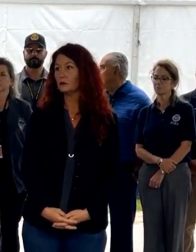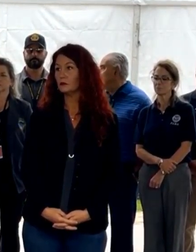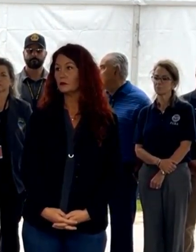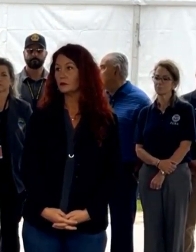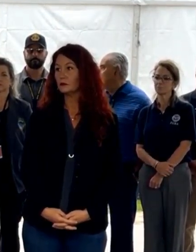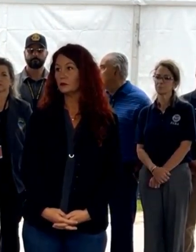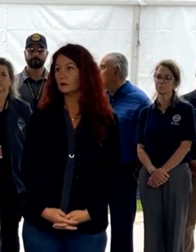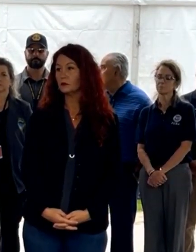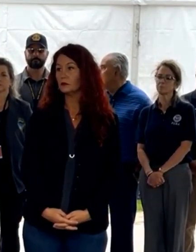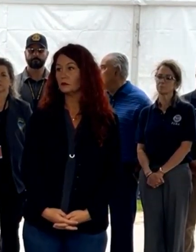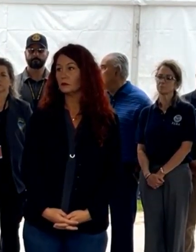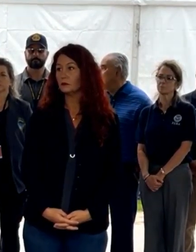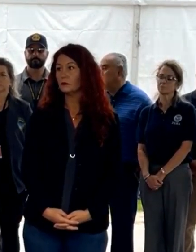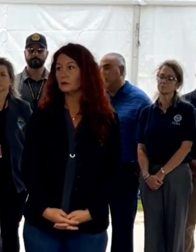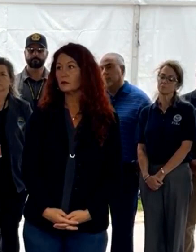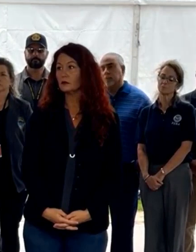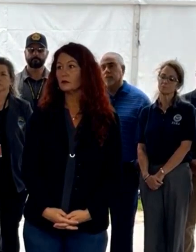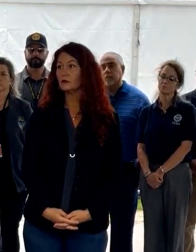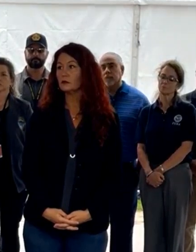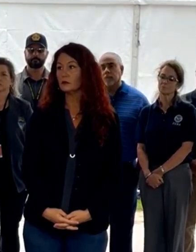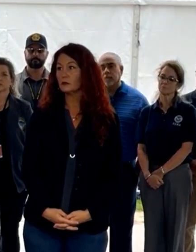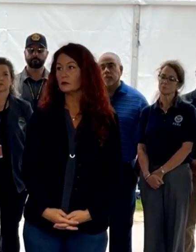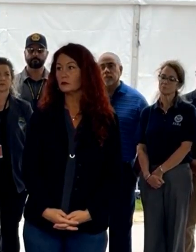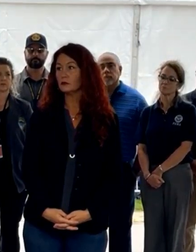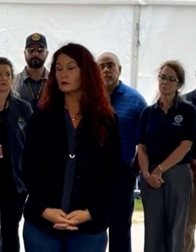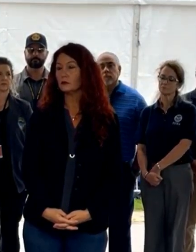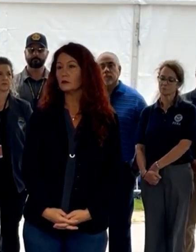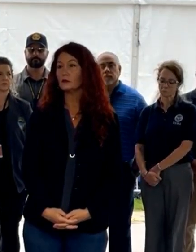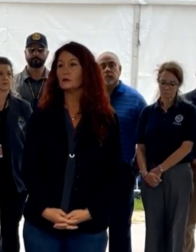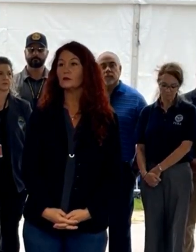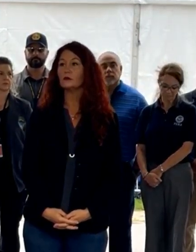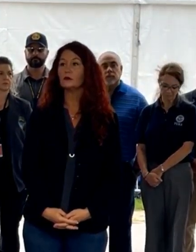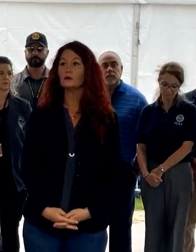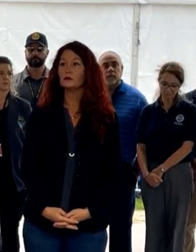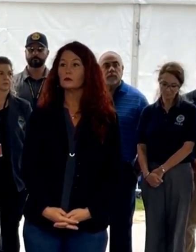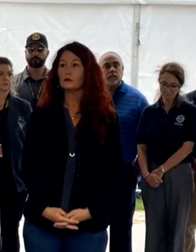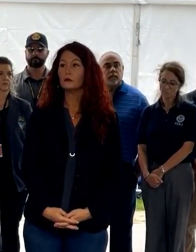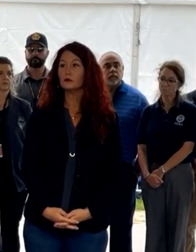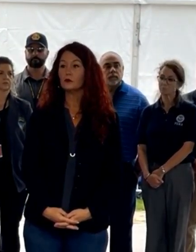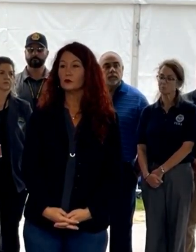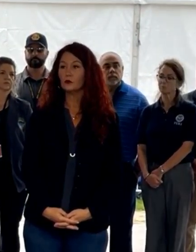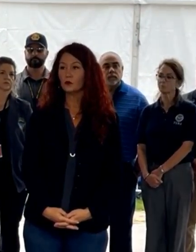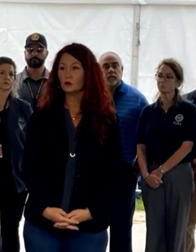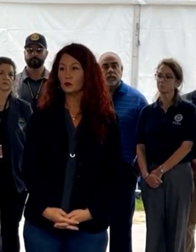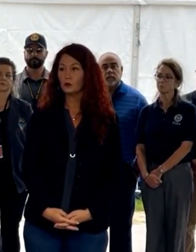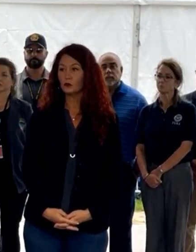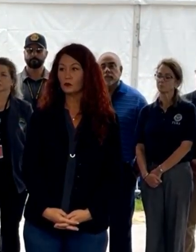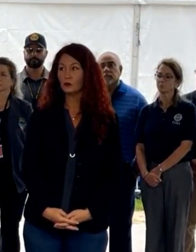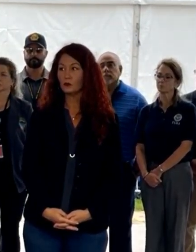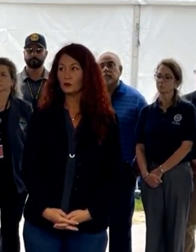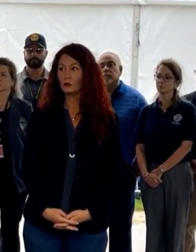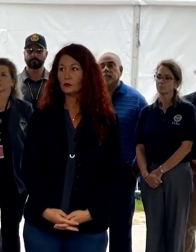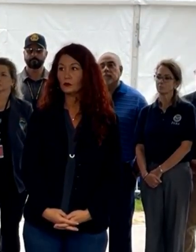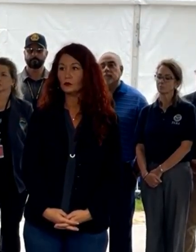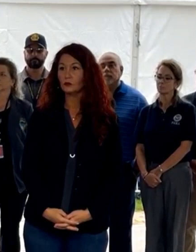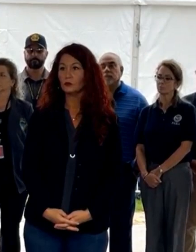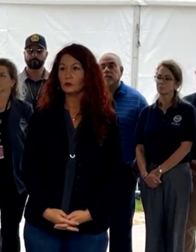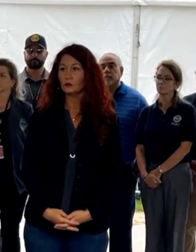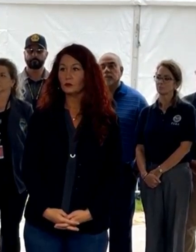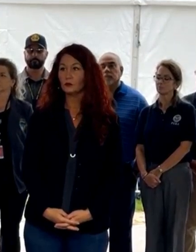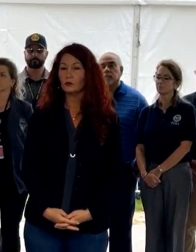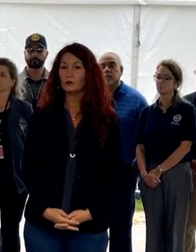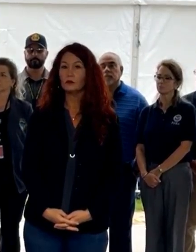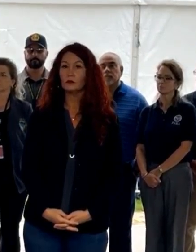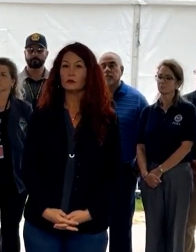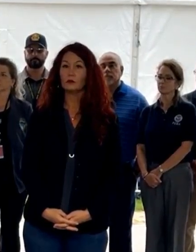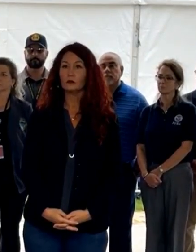tropical para 22 condados de la Florida a lo largo de la costa oeste de la Florida, y hay una alerta